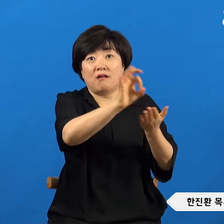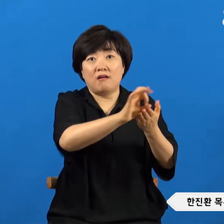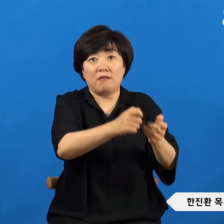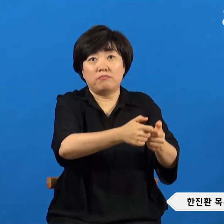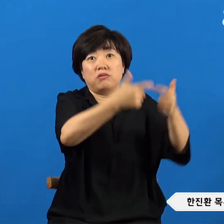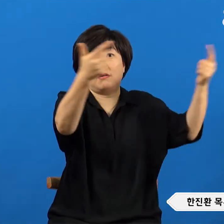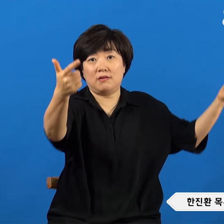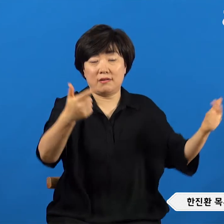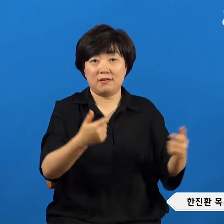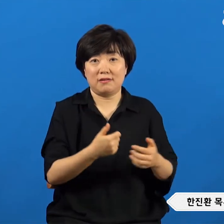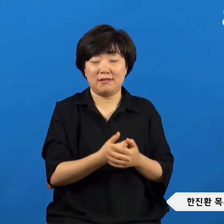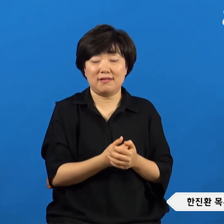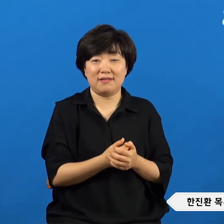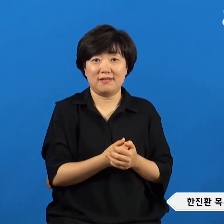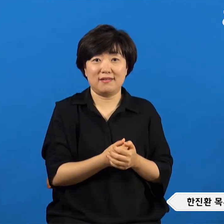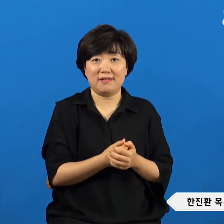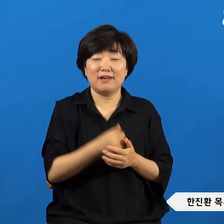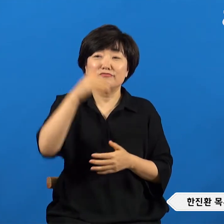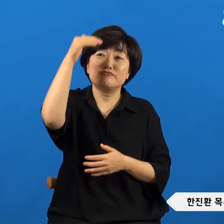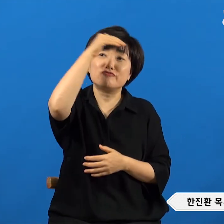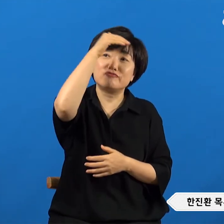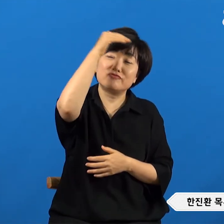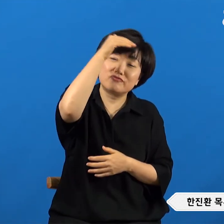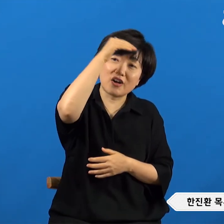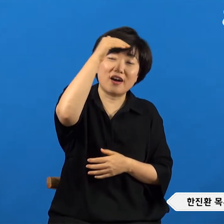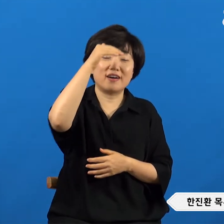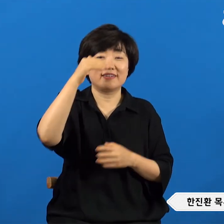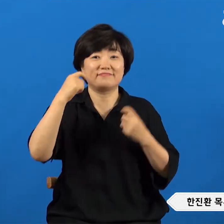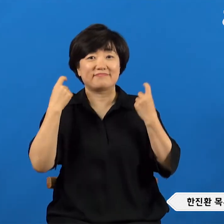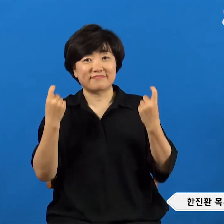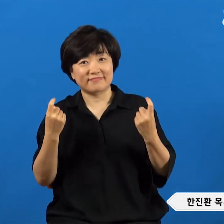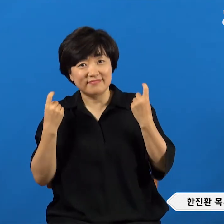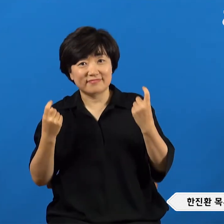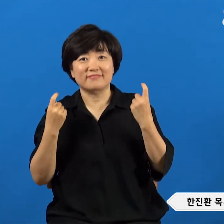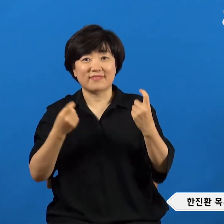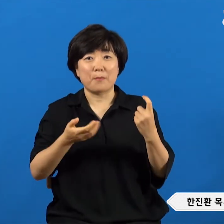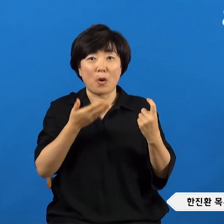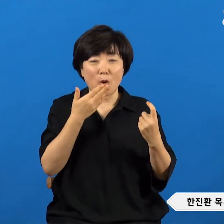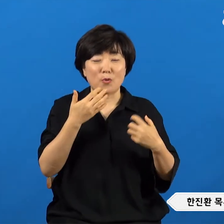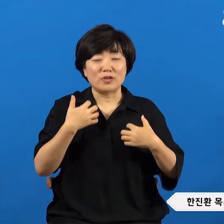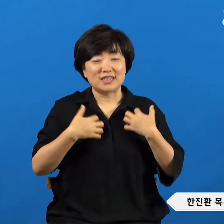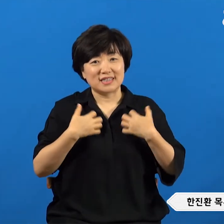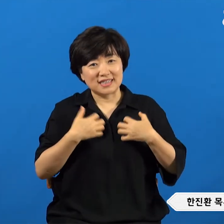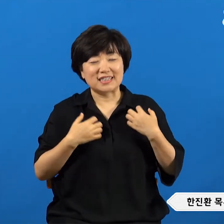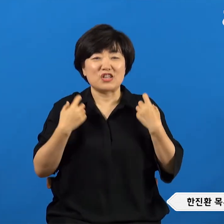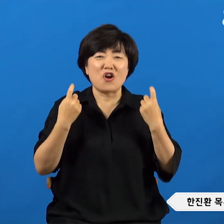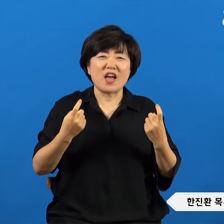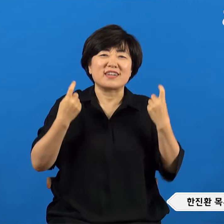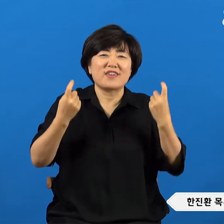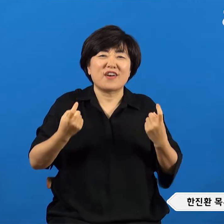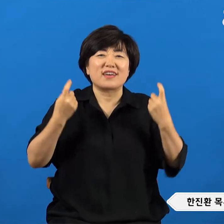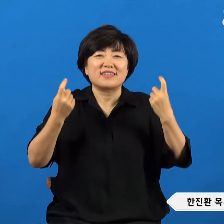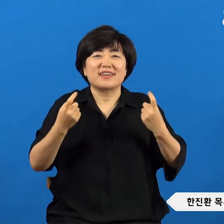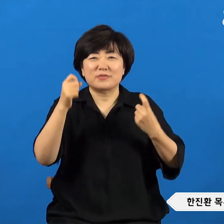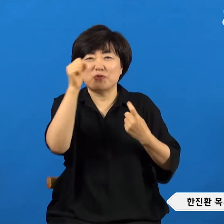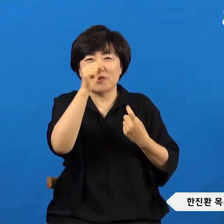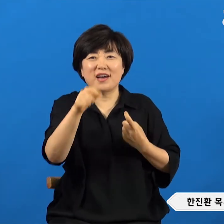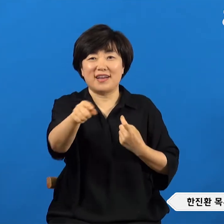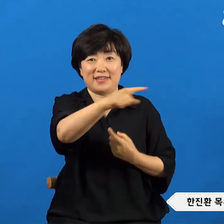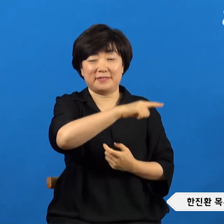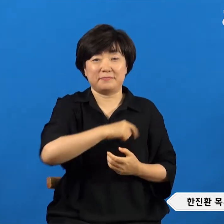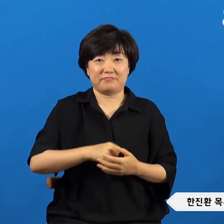합니다. 그냥 구경 다니면서 그냥 먹고 즐기며 사는 게 최고다, 뭐 그런 것